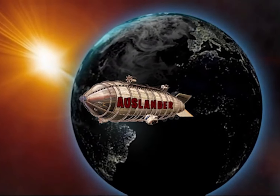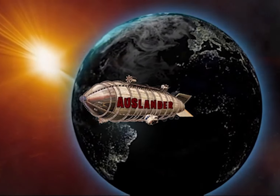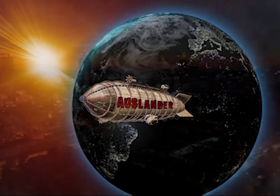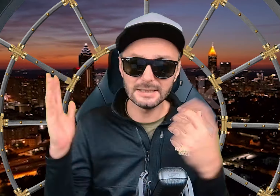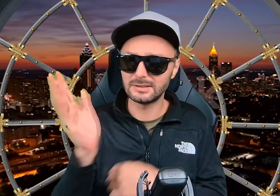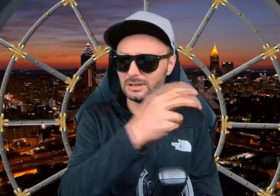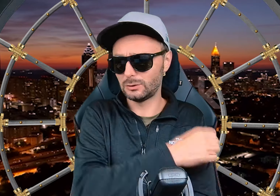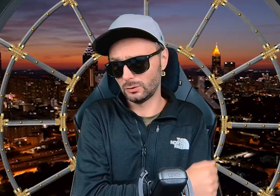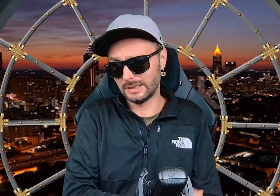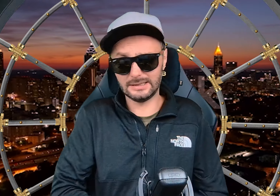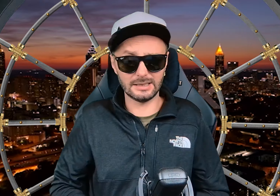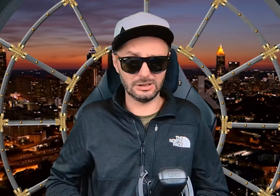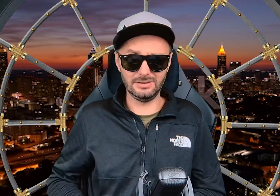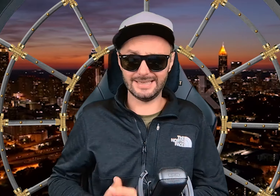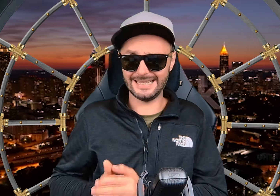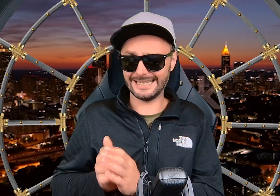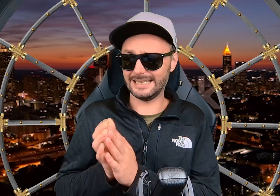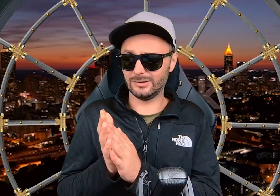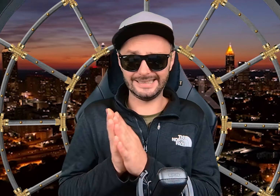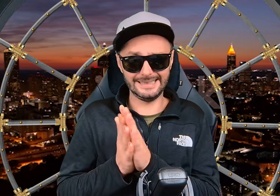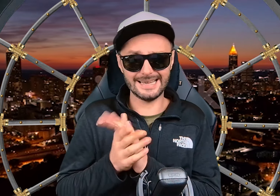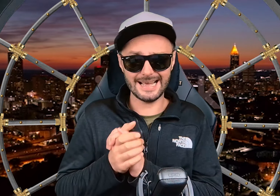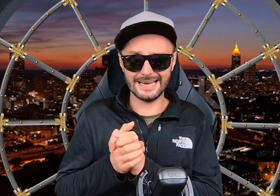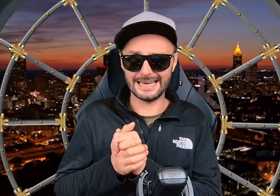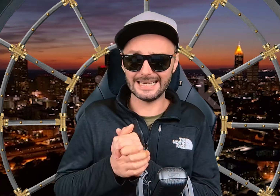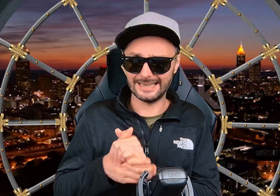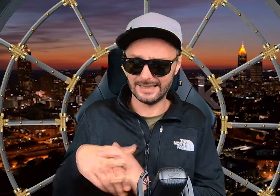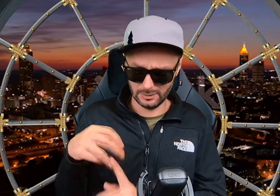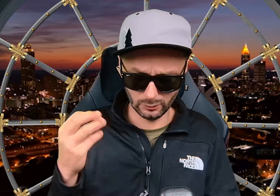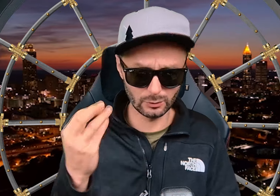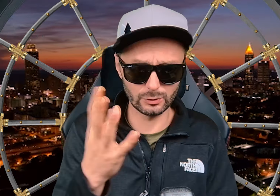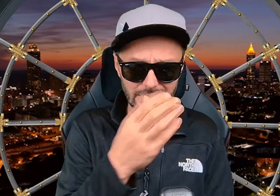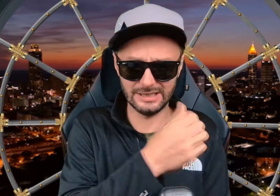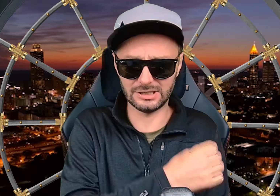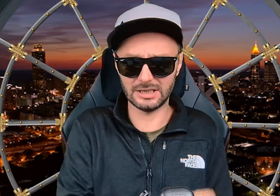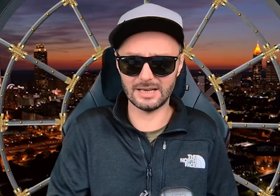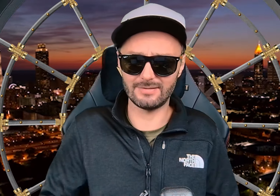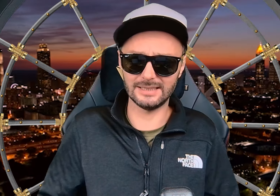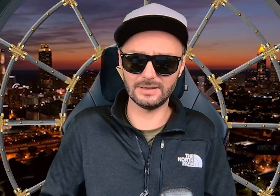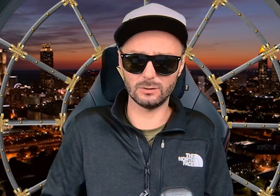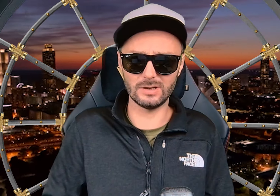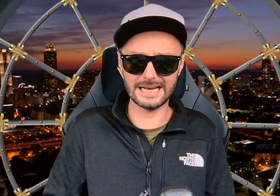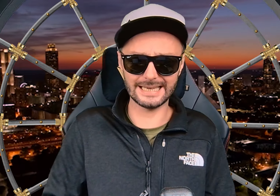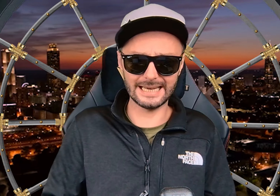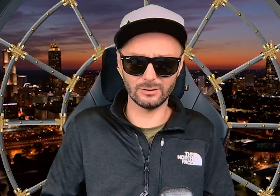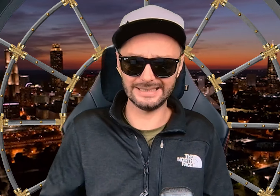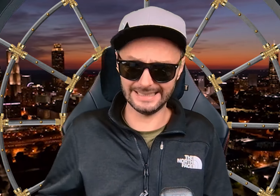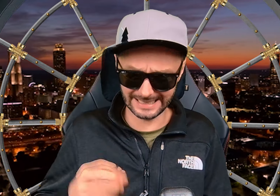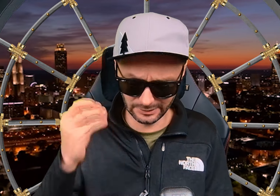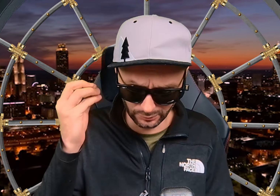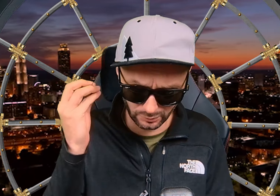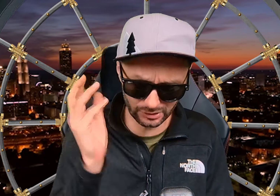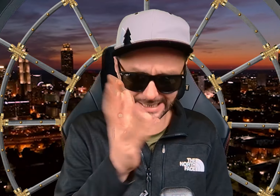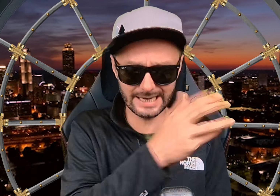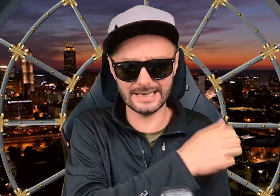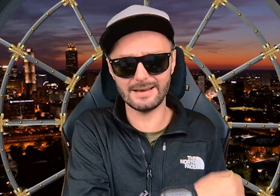Institut za istraživanje genocida Kanada, udruženje žrtava i svjedoka Genocida i udruženje